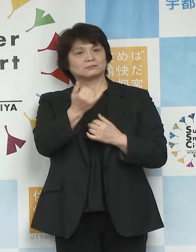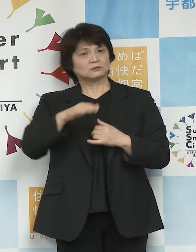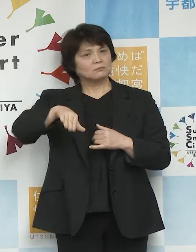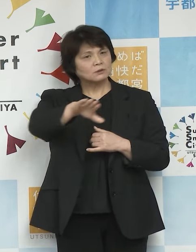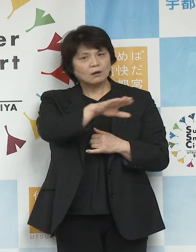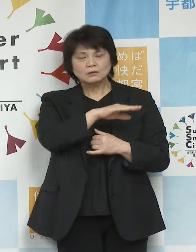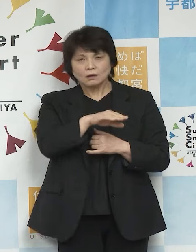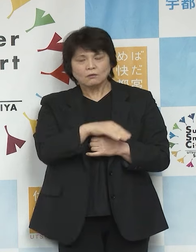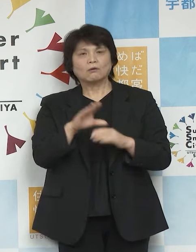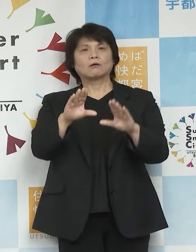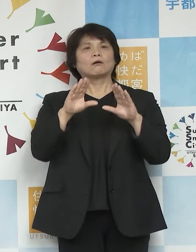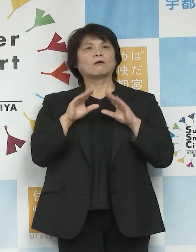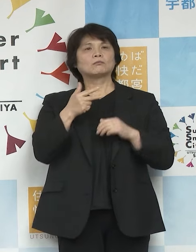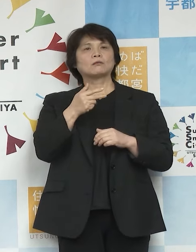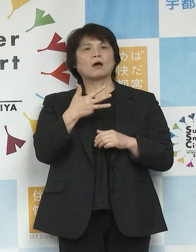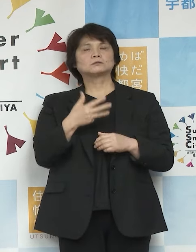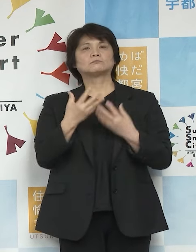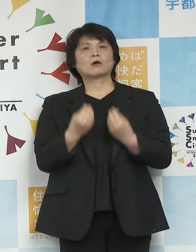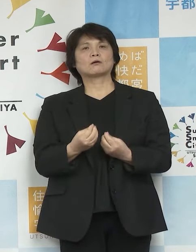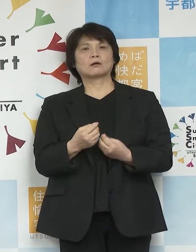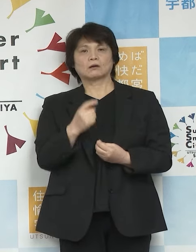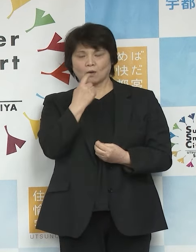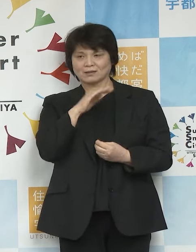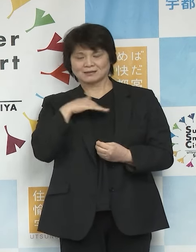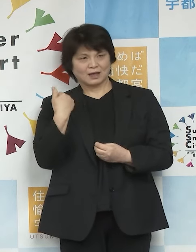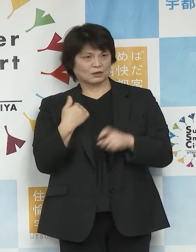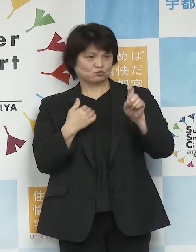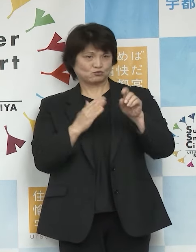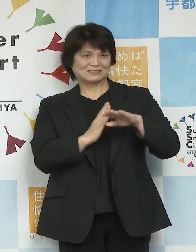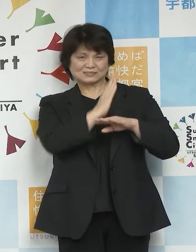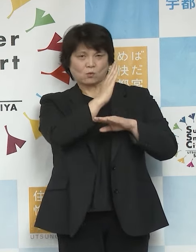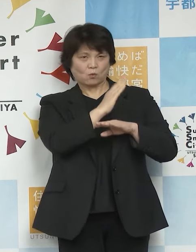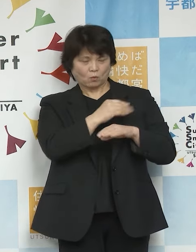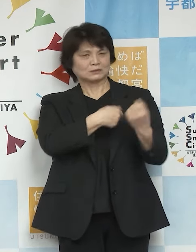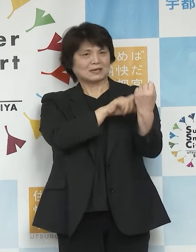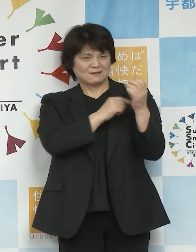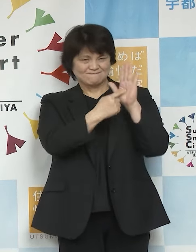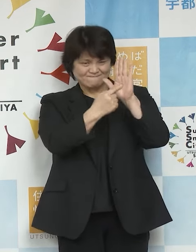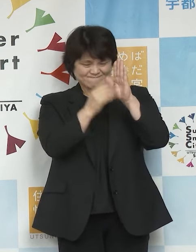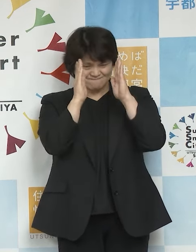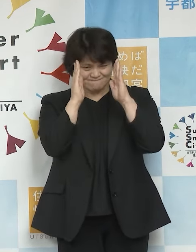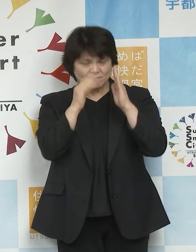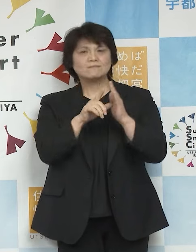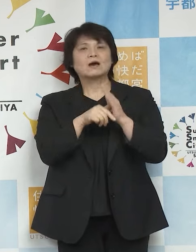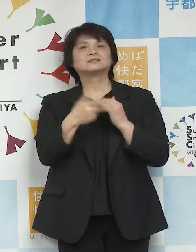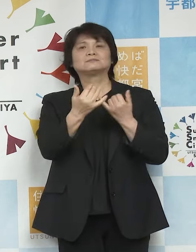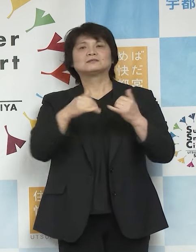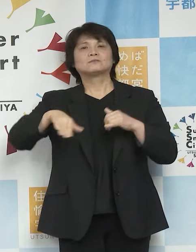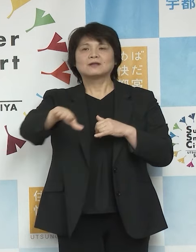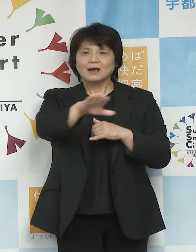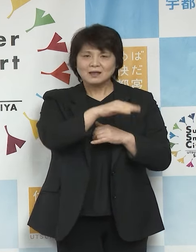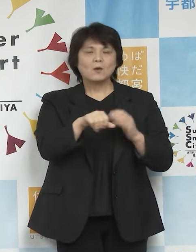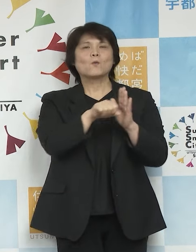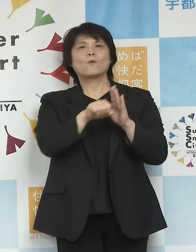か返っていきませんし、我々が10以上の力、11、12の力を出せば、市民の皆さんにその効果